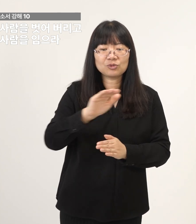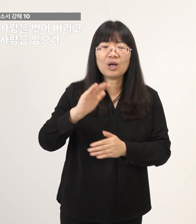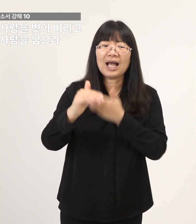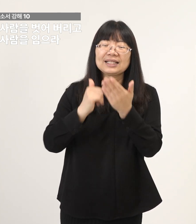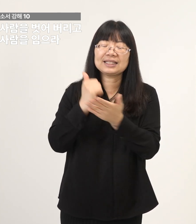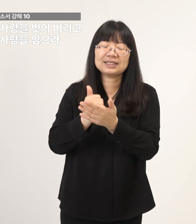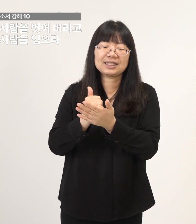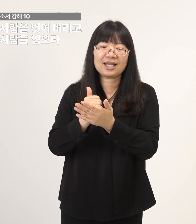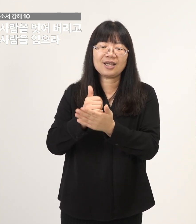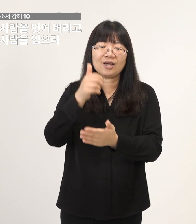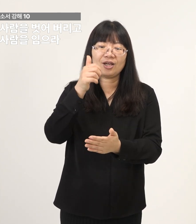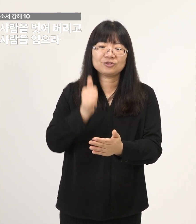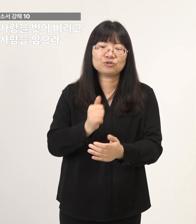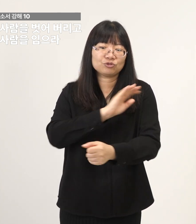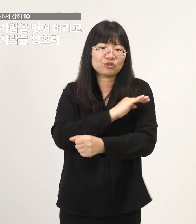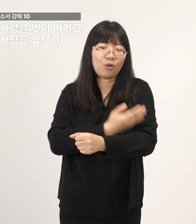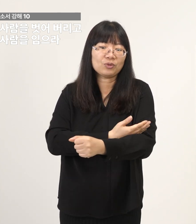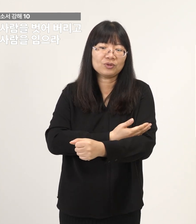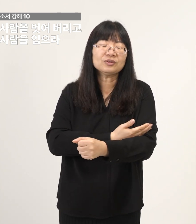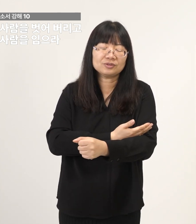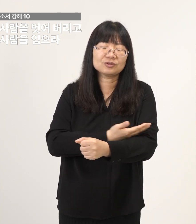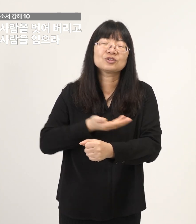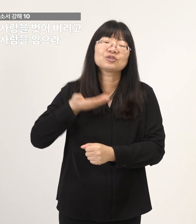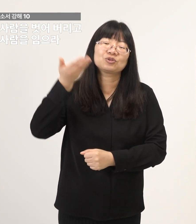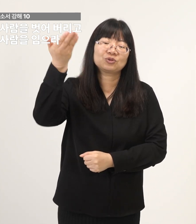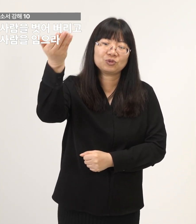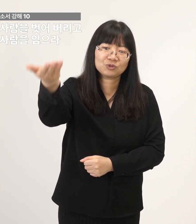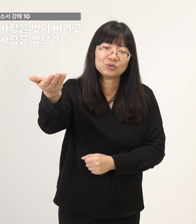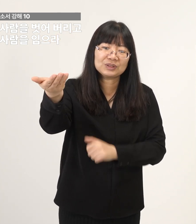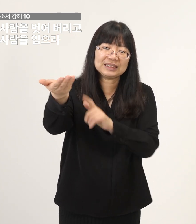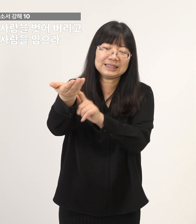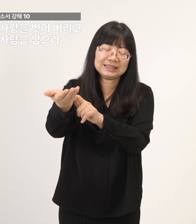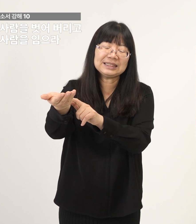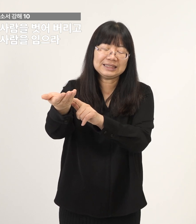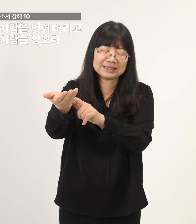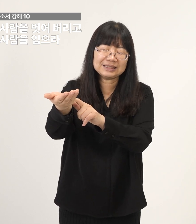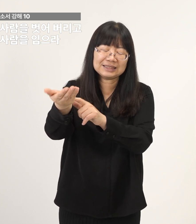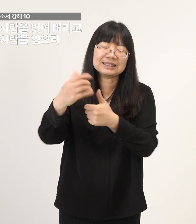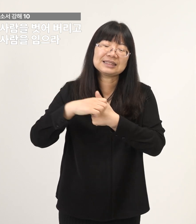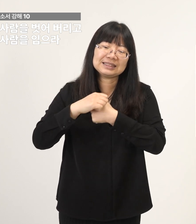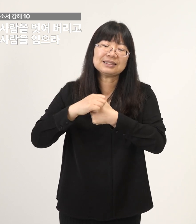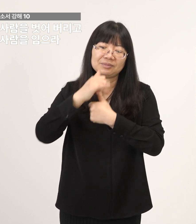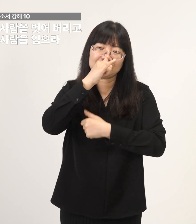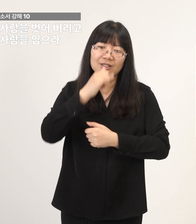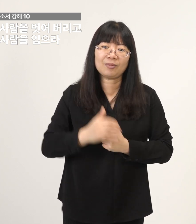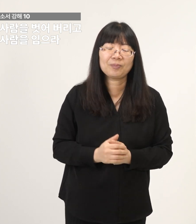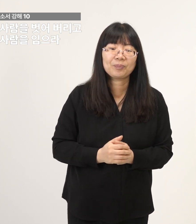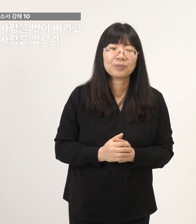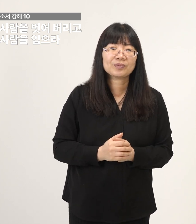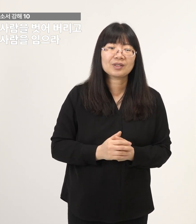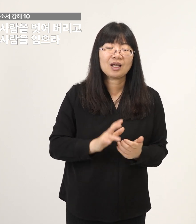우리 CCM에도 보면 그런 노래 있죠. 내가 주인 삼은 모든 건 내려놓고.